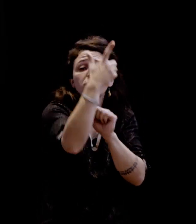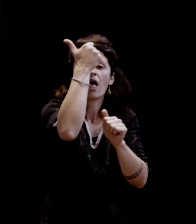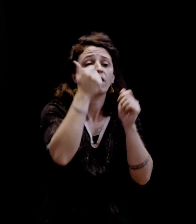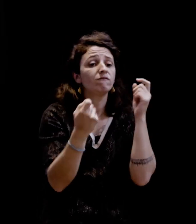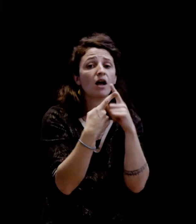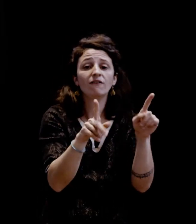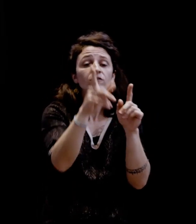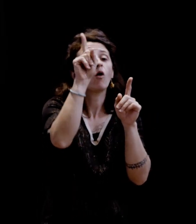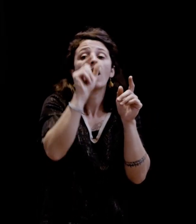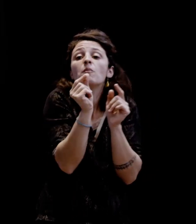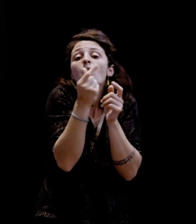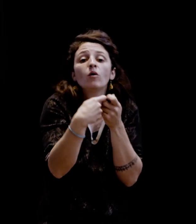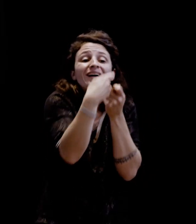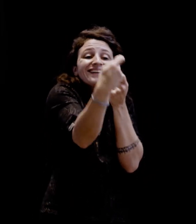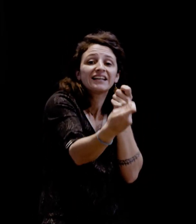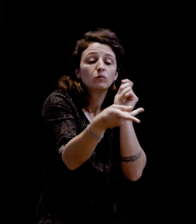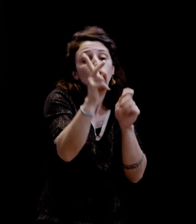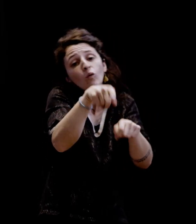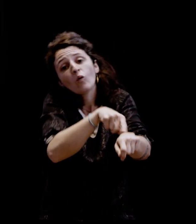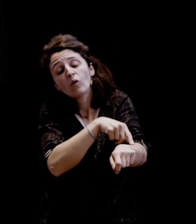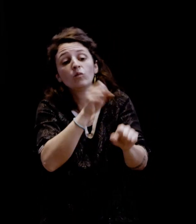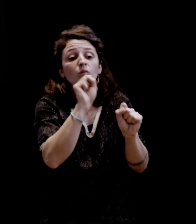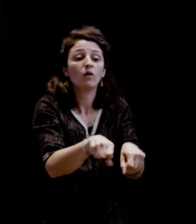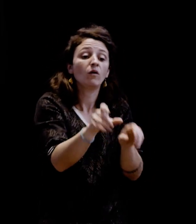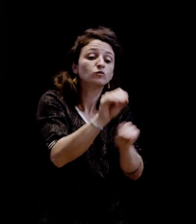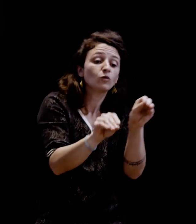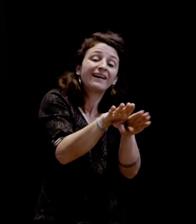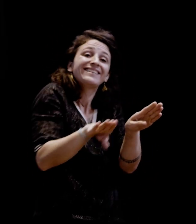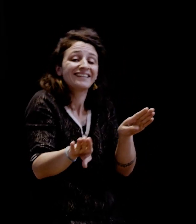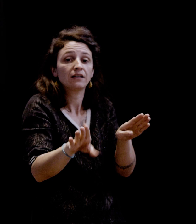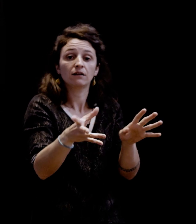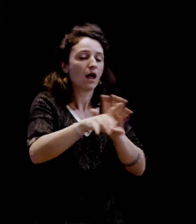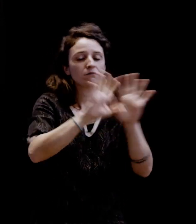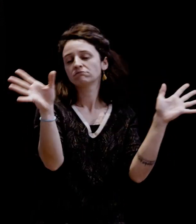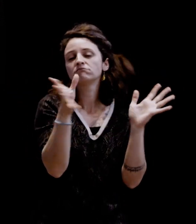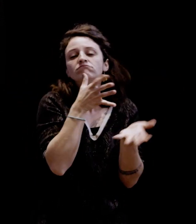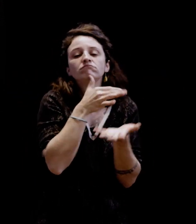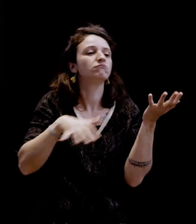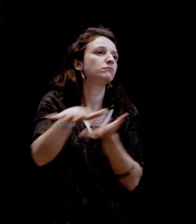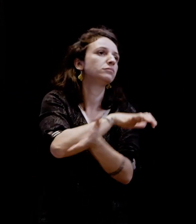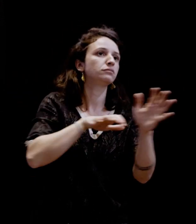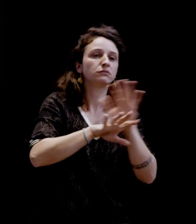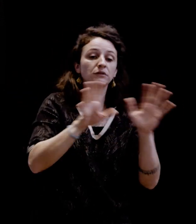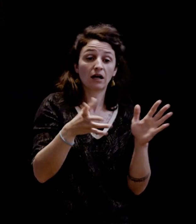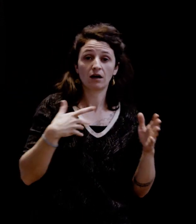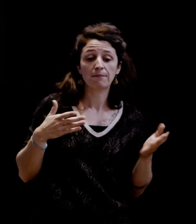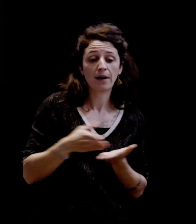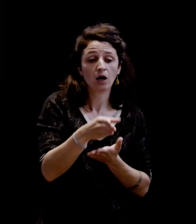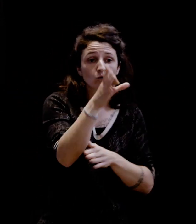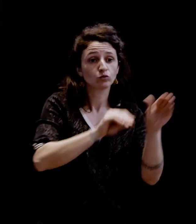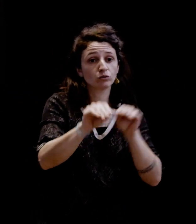petit peu plus le temps, ou mettre en place des thérapeutiques un peu différentes, là, c'est la catastrophe et c'est un parcours hyper chaotique de soins, mais vous le savez